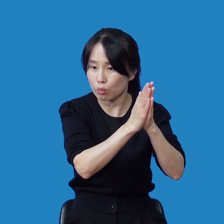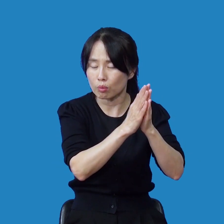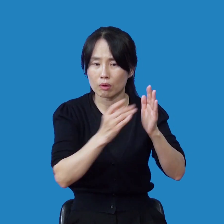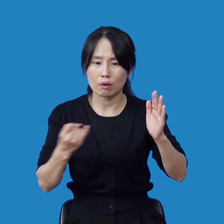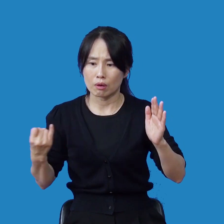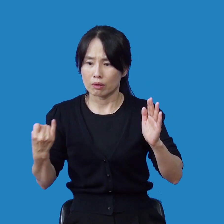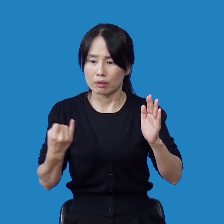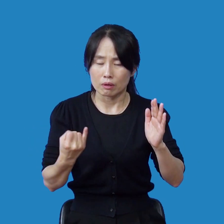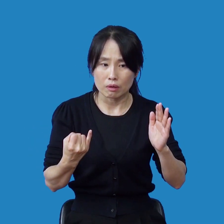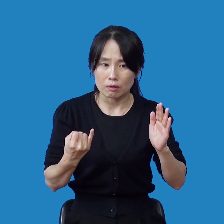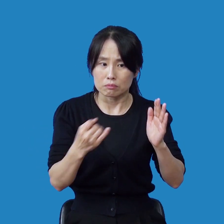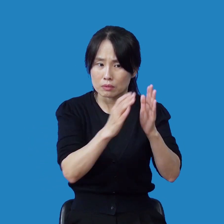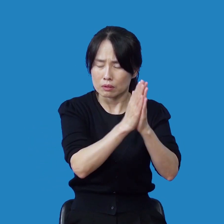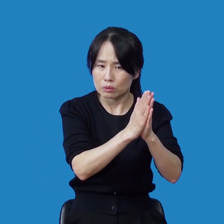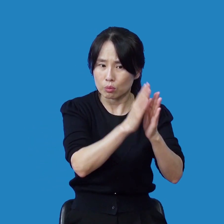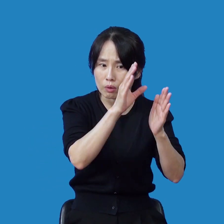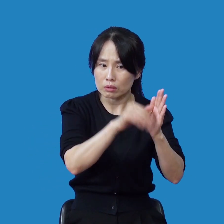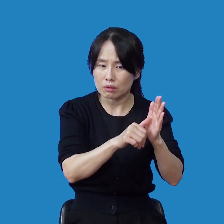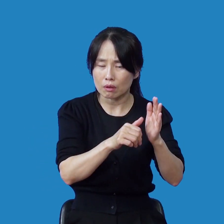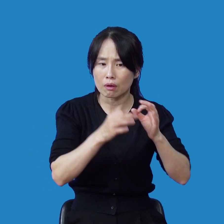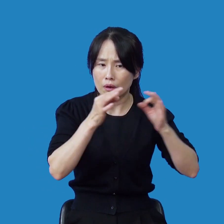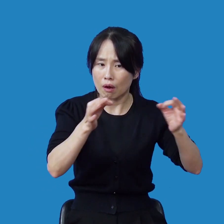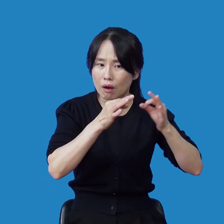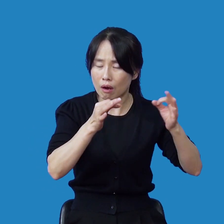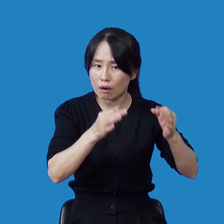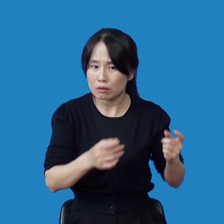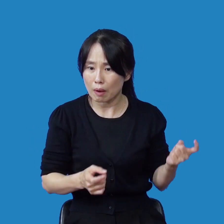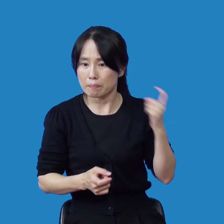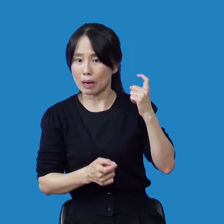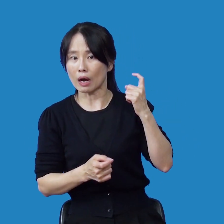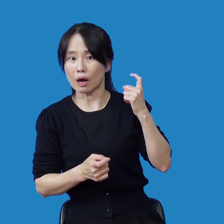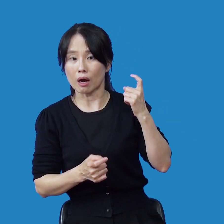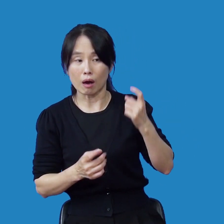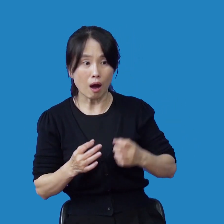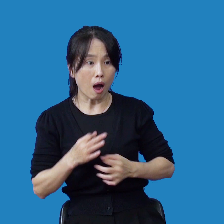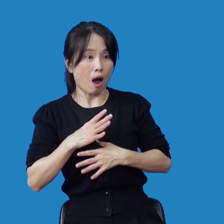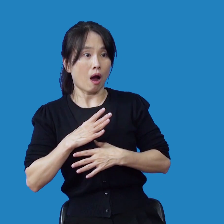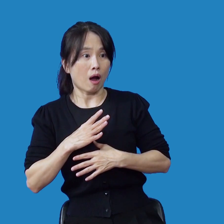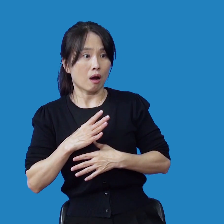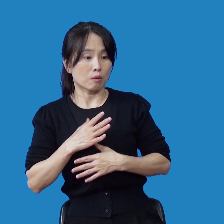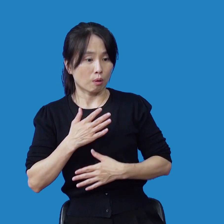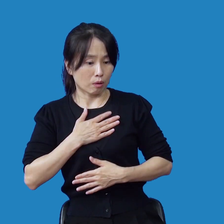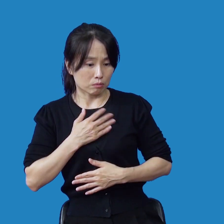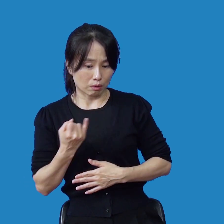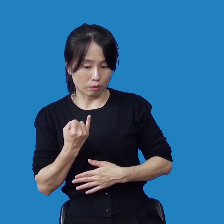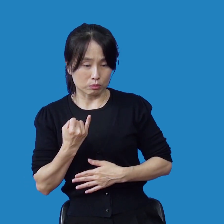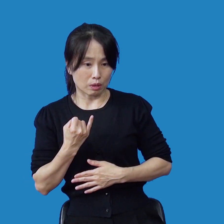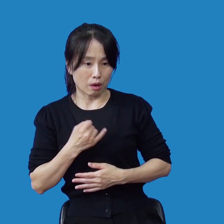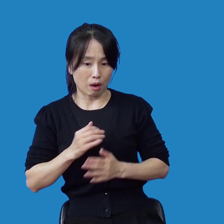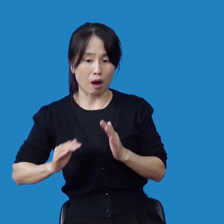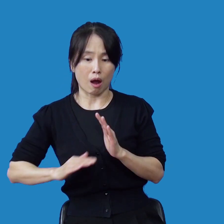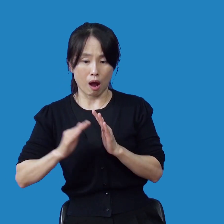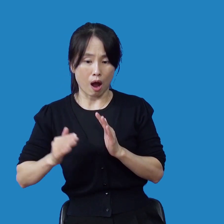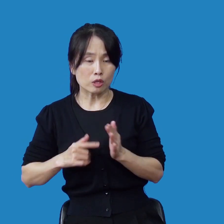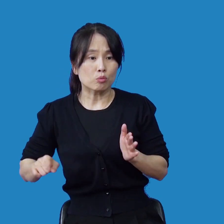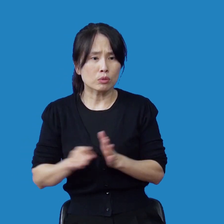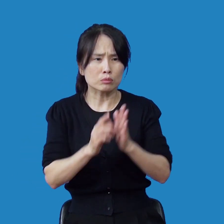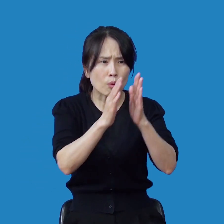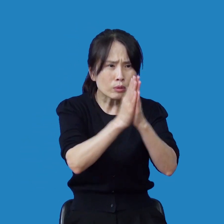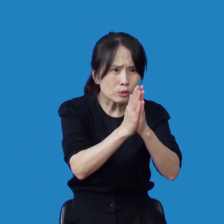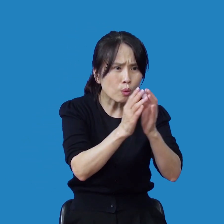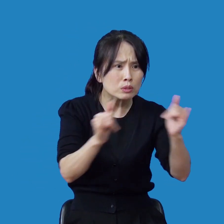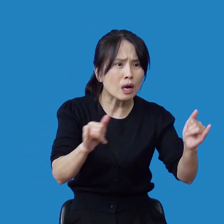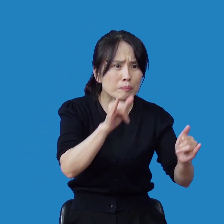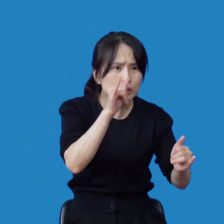기도하나 하는데 소리가 들리는데 깜짝 놀랐습니다. 바로 자기 가정을 위해서 기도하고 있습니다.